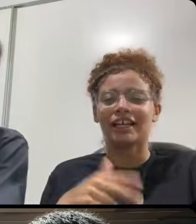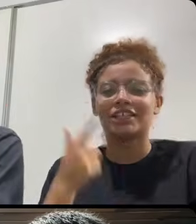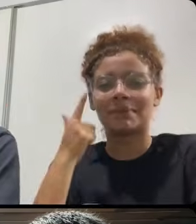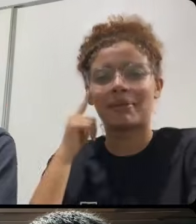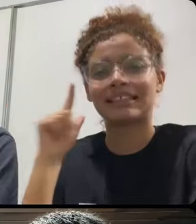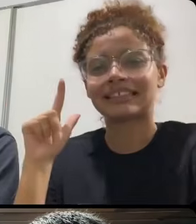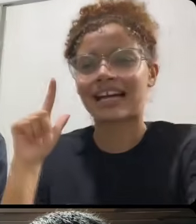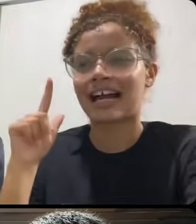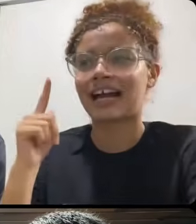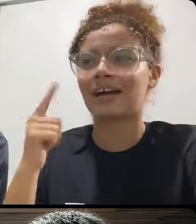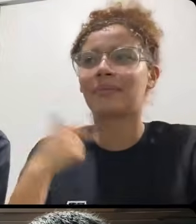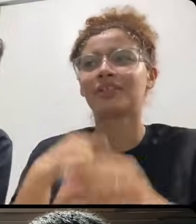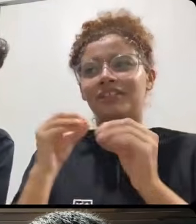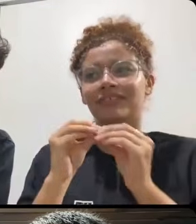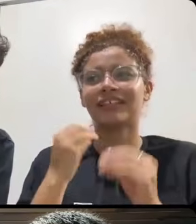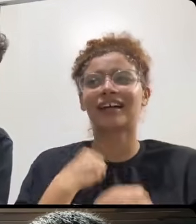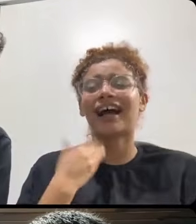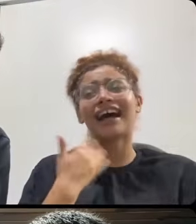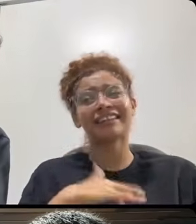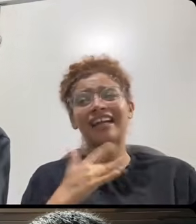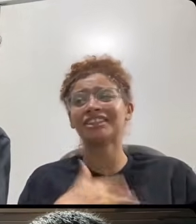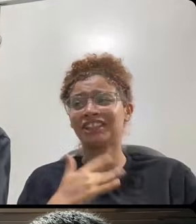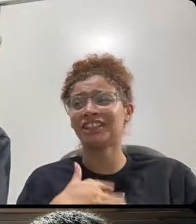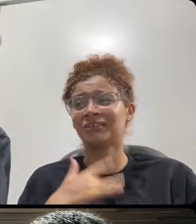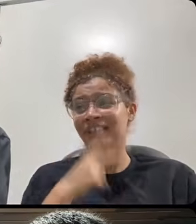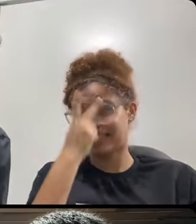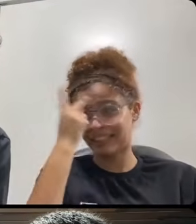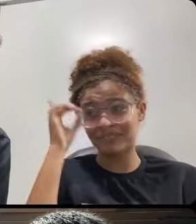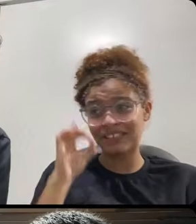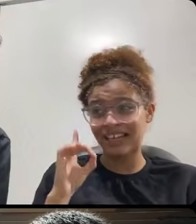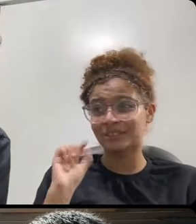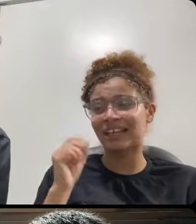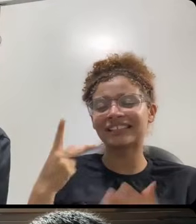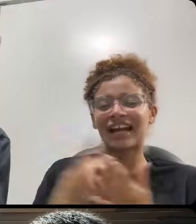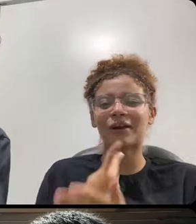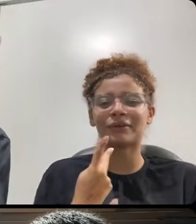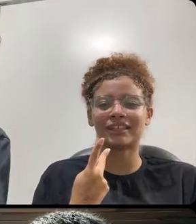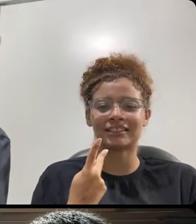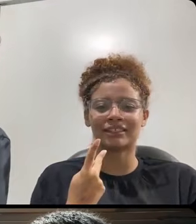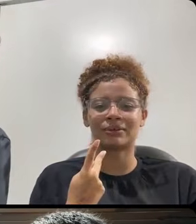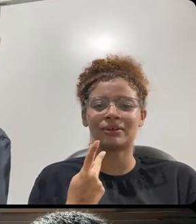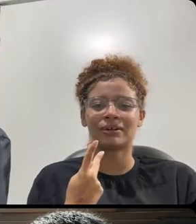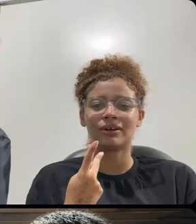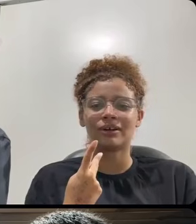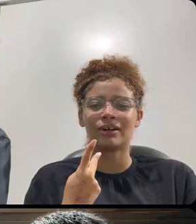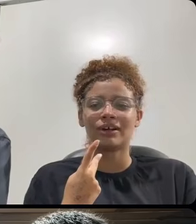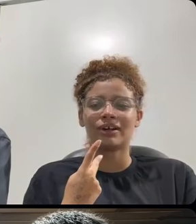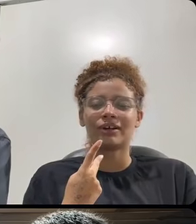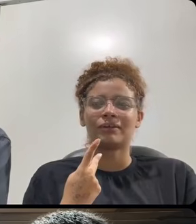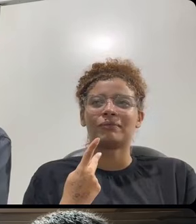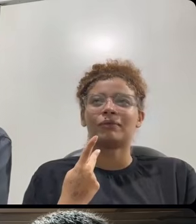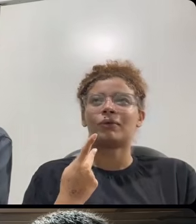atitude de pensar: poxa vida, tadinho, ele tem deficiência, o que será que aconteceu?